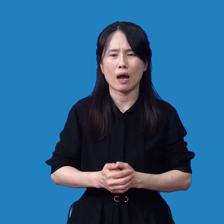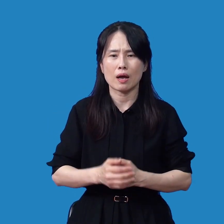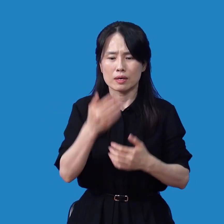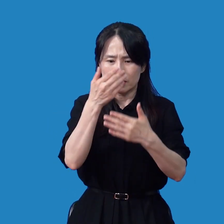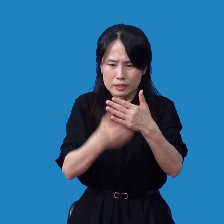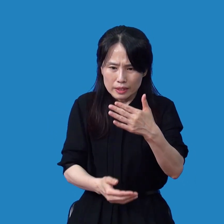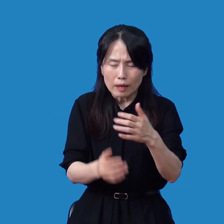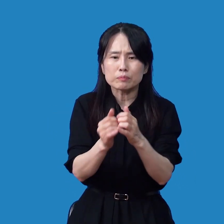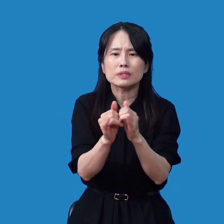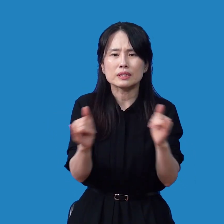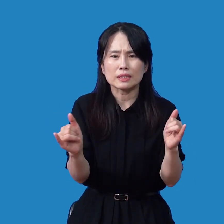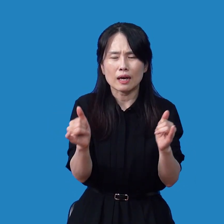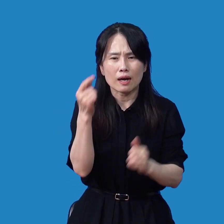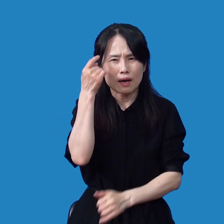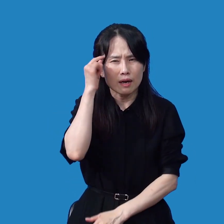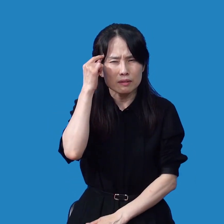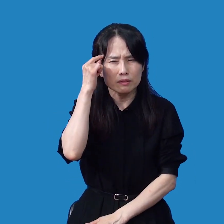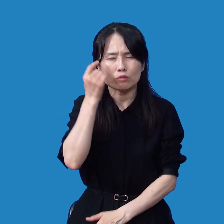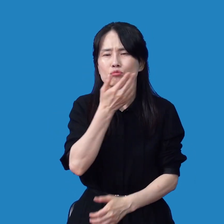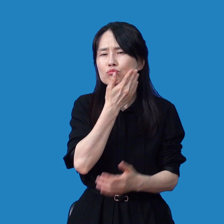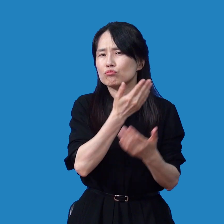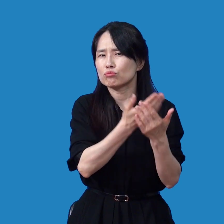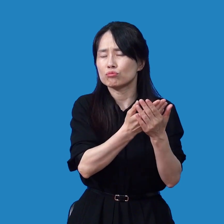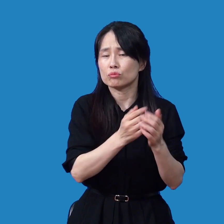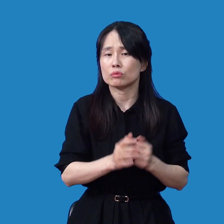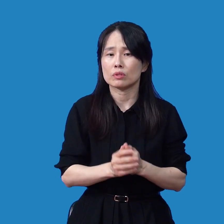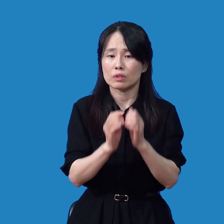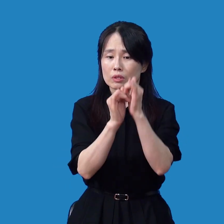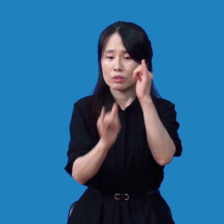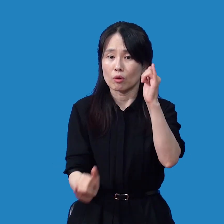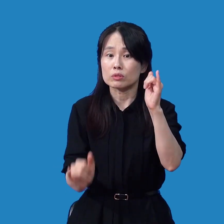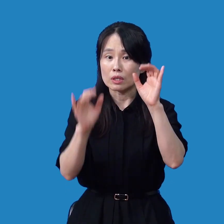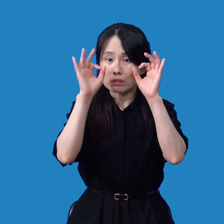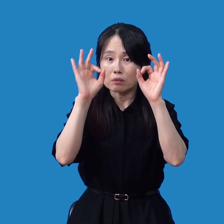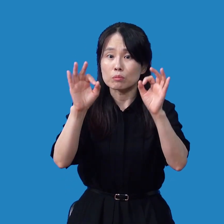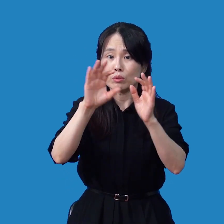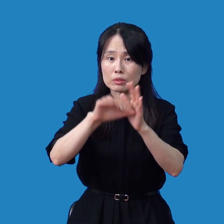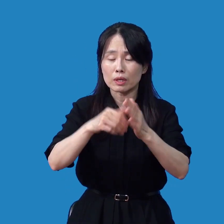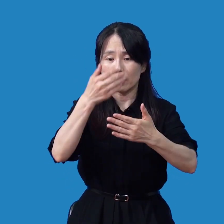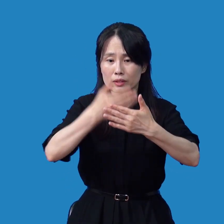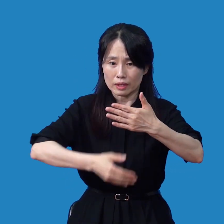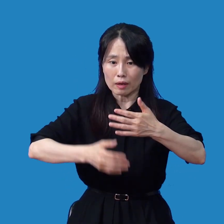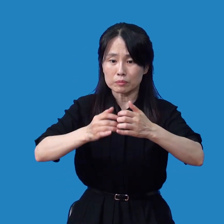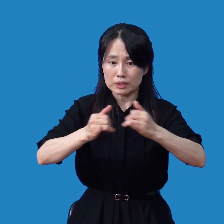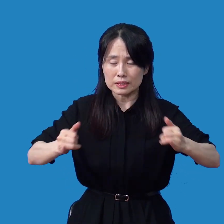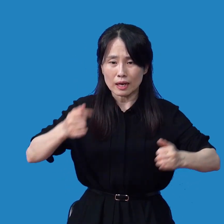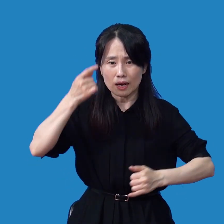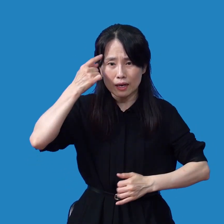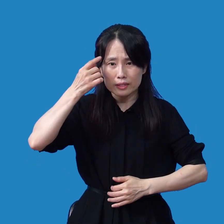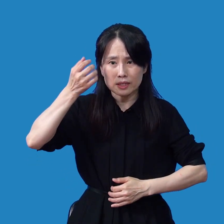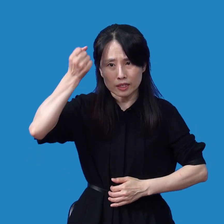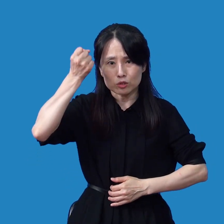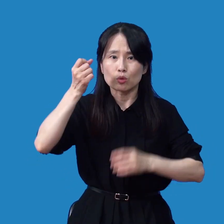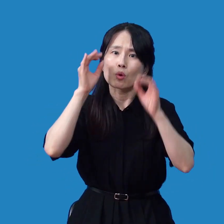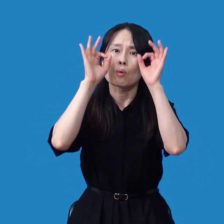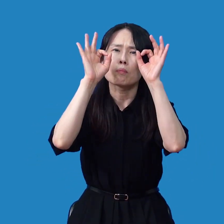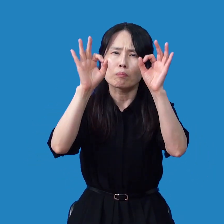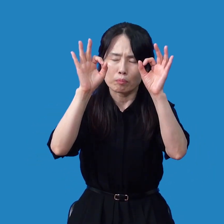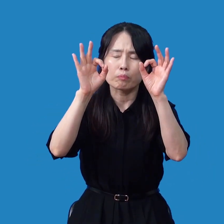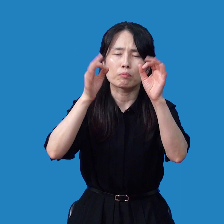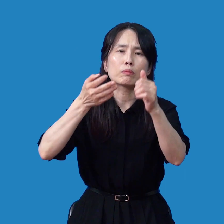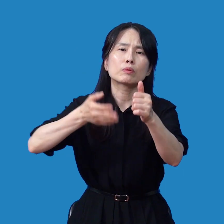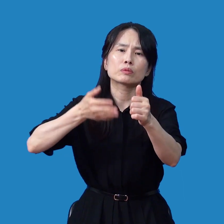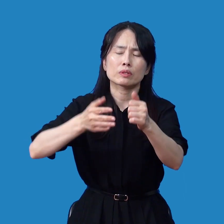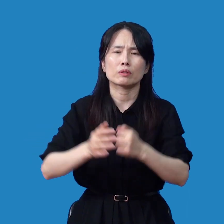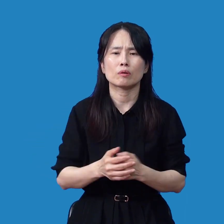자 사상이 중요합니다. 역사를 볼 때 남은 자의 관점에서 볼 수 있어야 합니다.